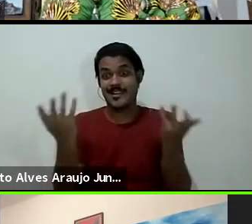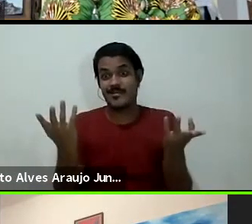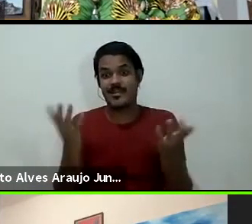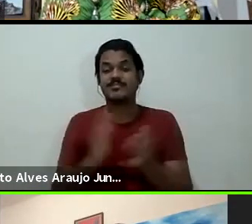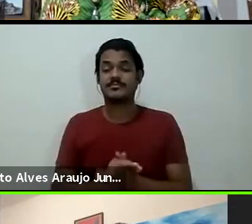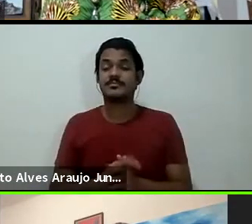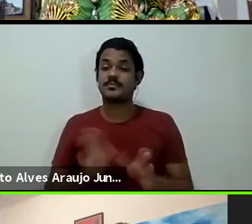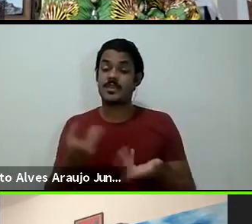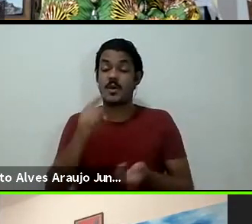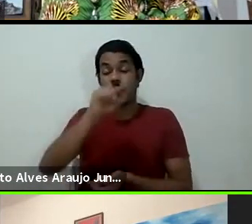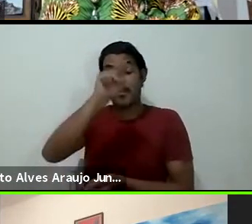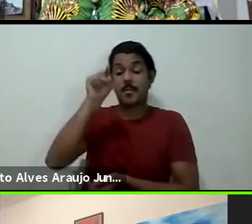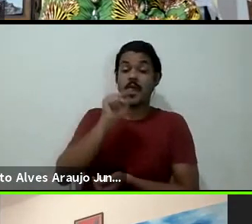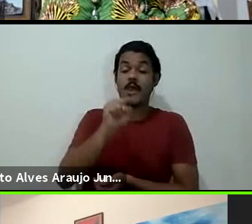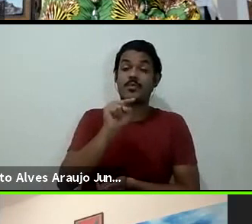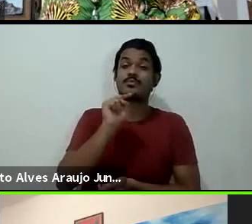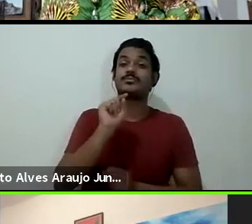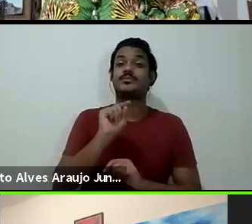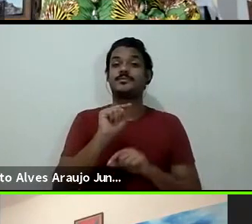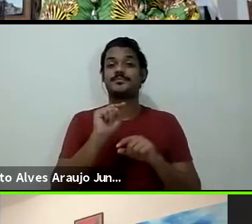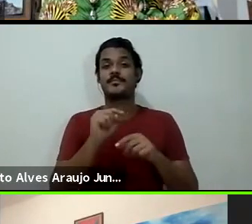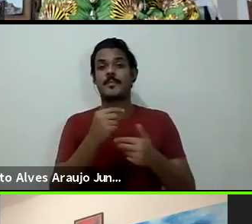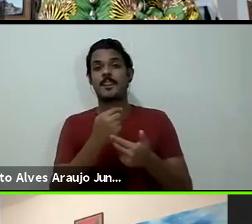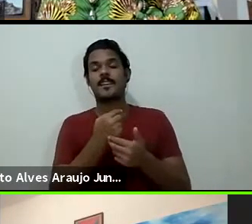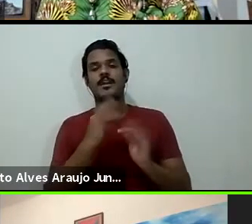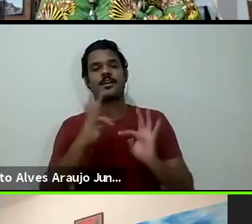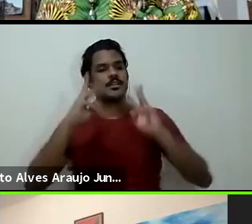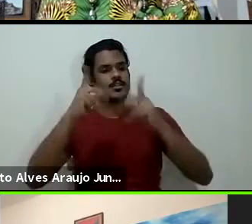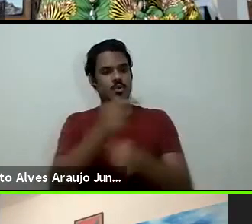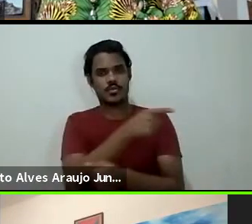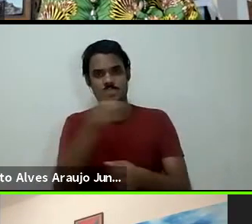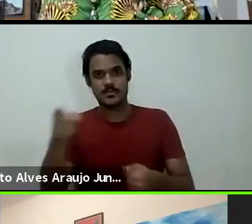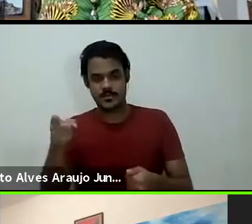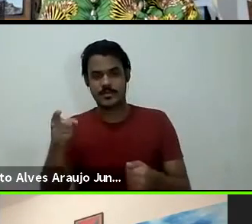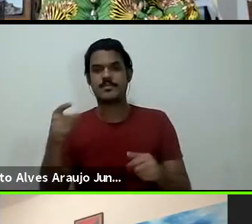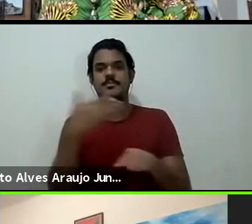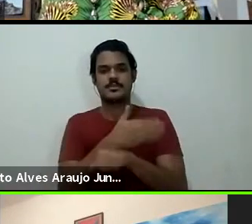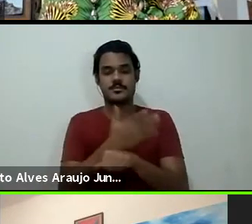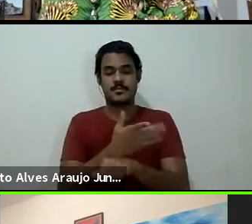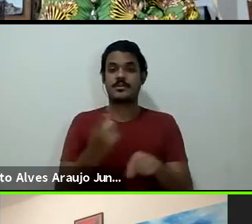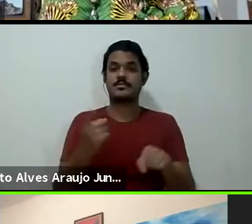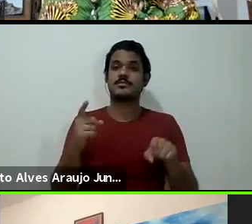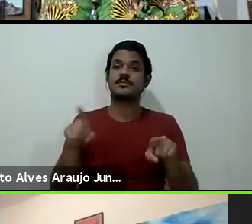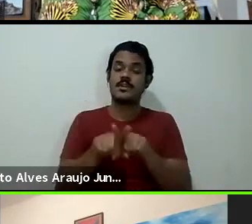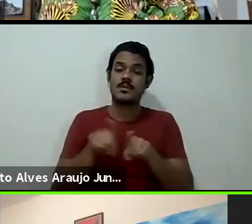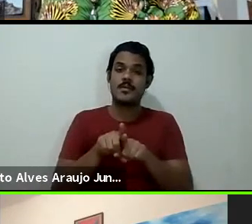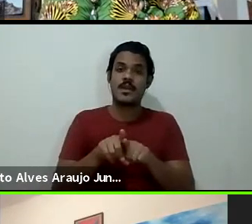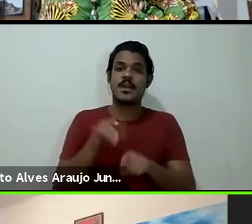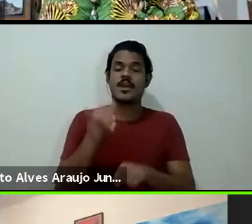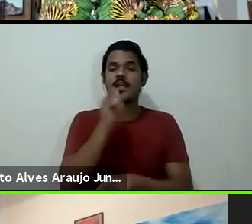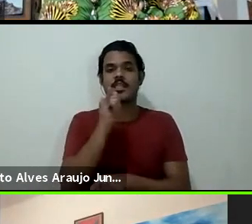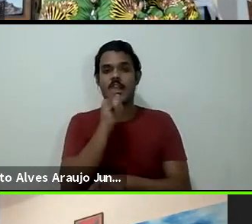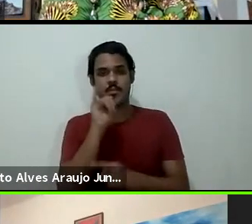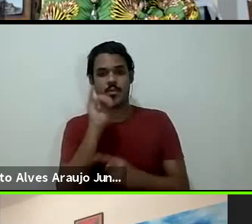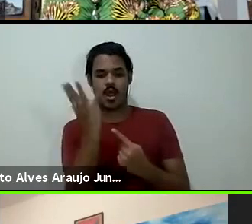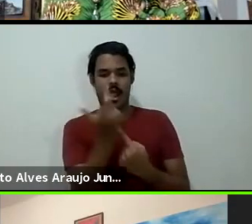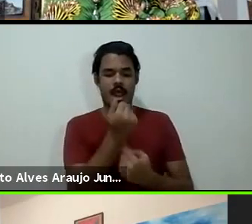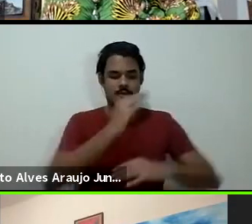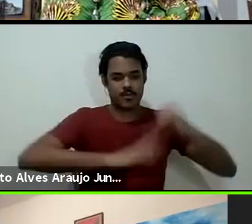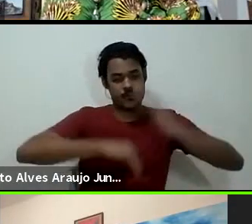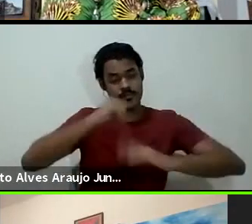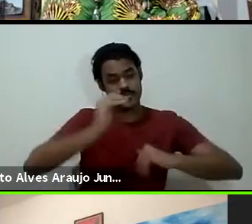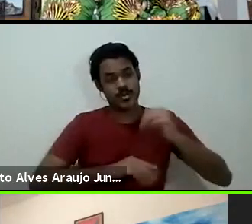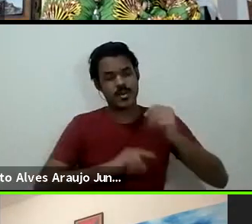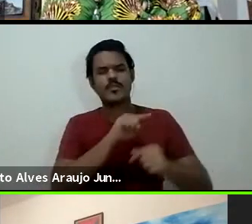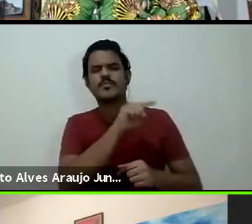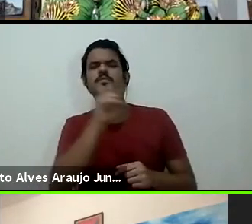esse recado não só para todos nós aqui, todos nós, mas para os fazedores de arte, para quem